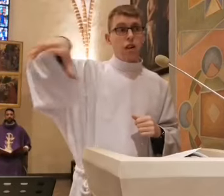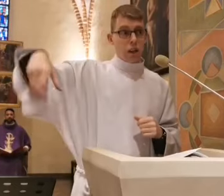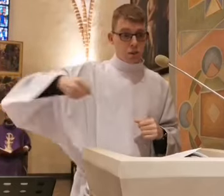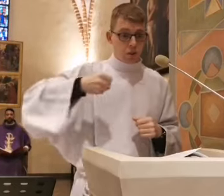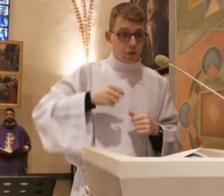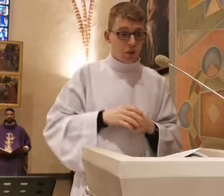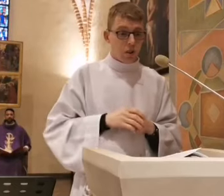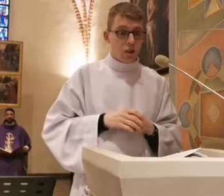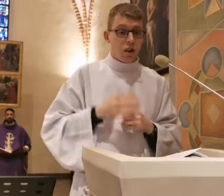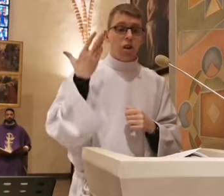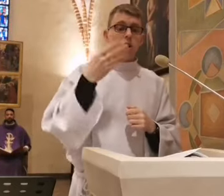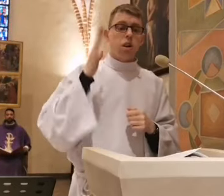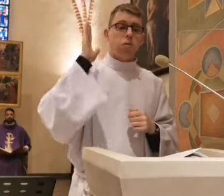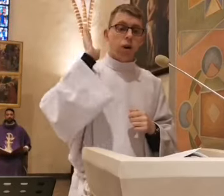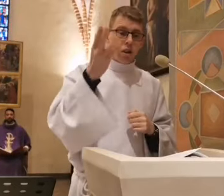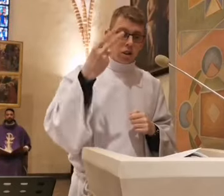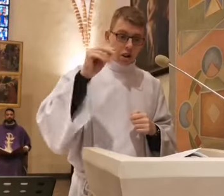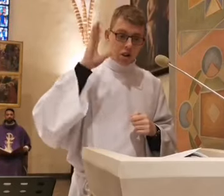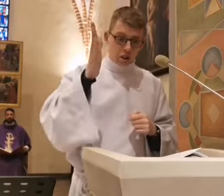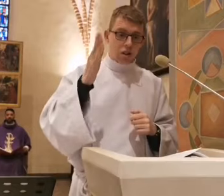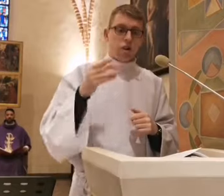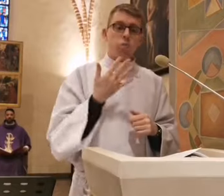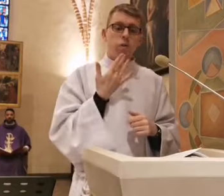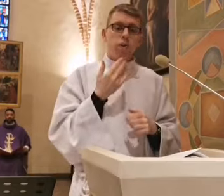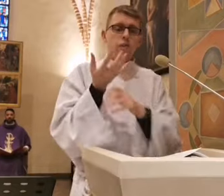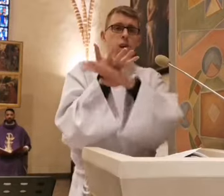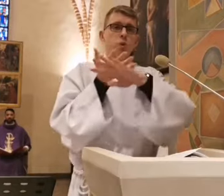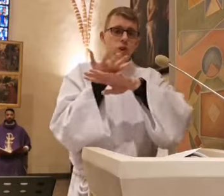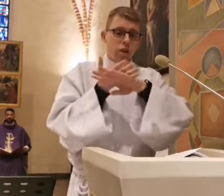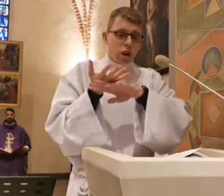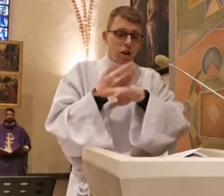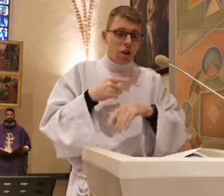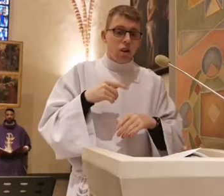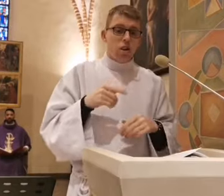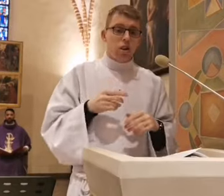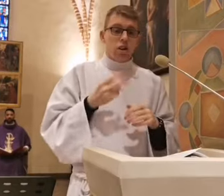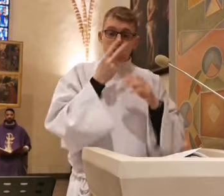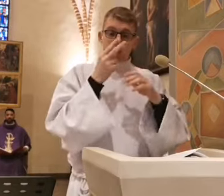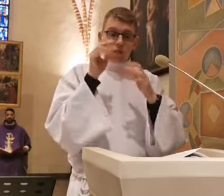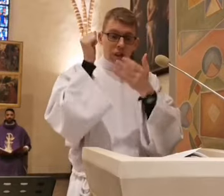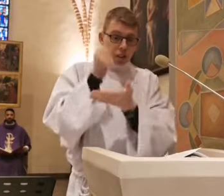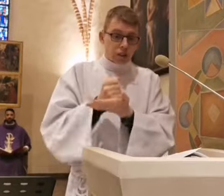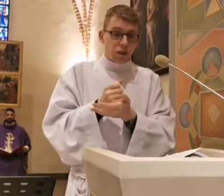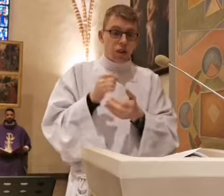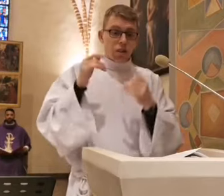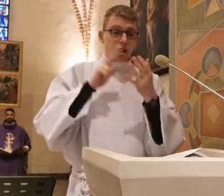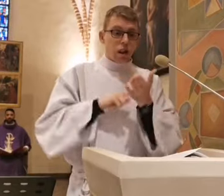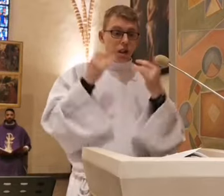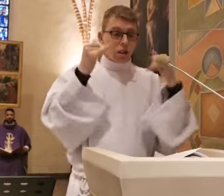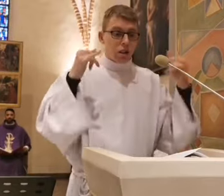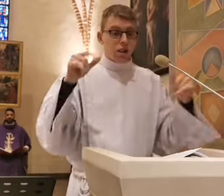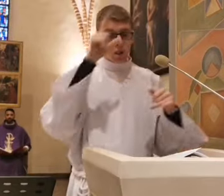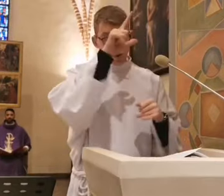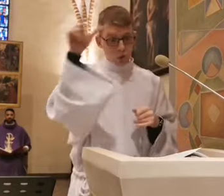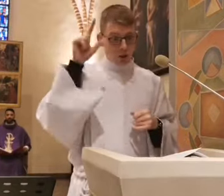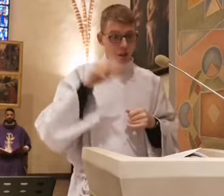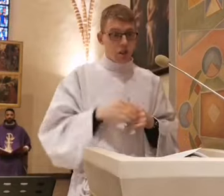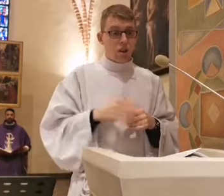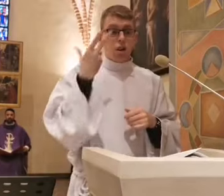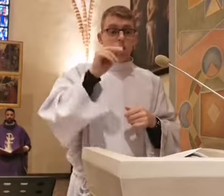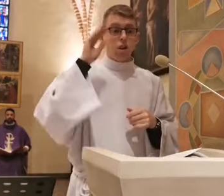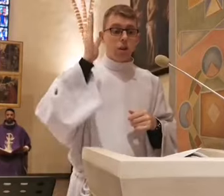będziesz kradł. Nie będziesz mówił fałszywego świadectwa na innych